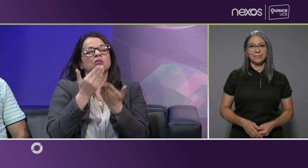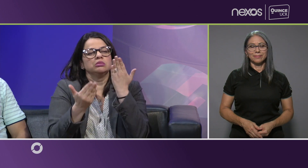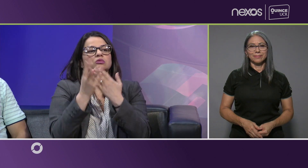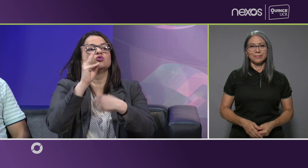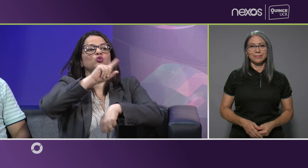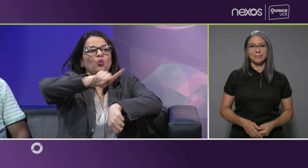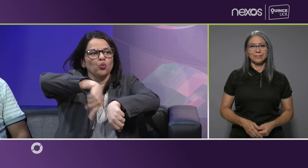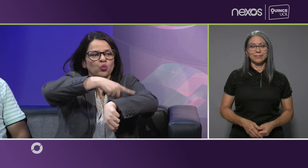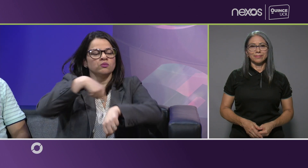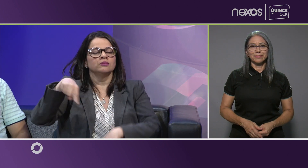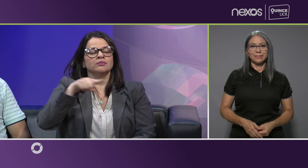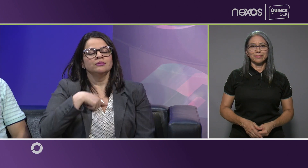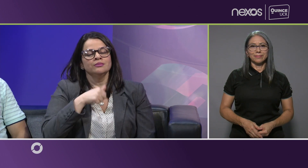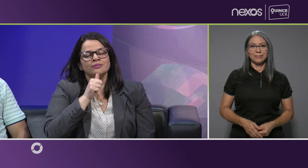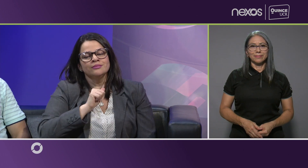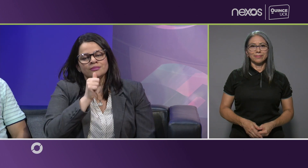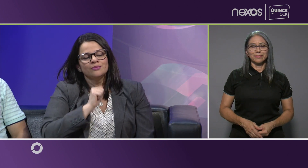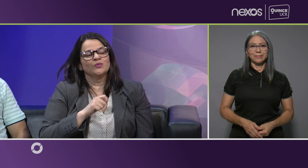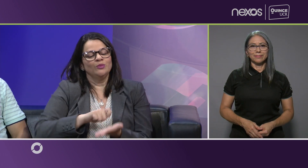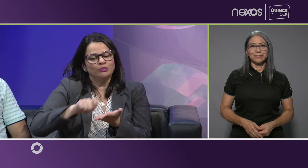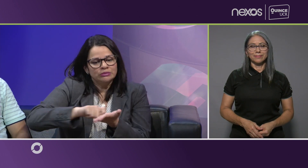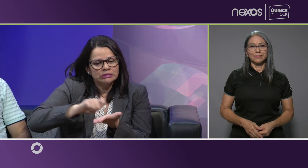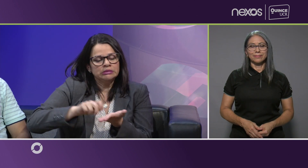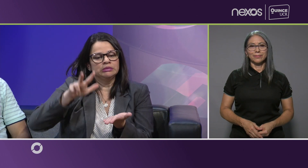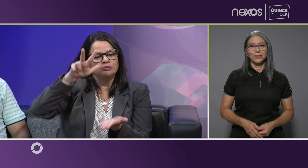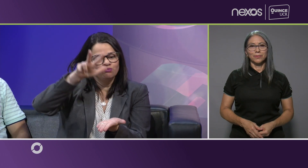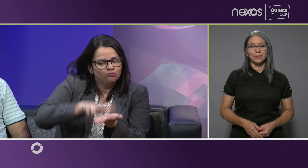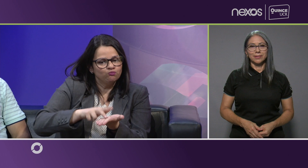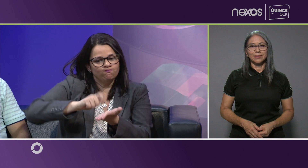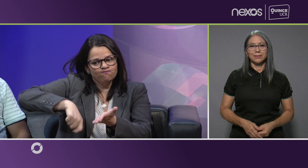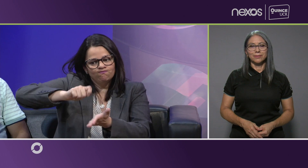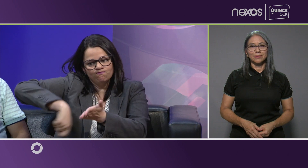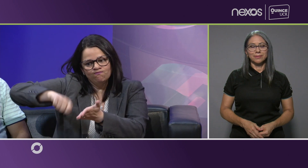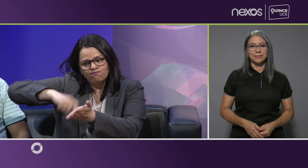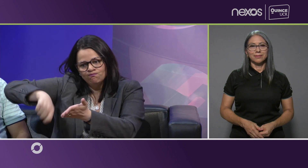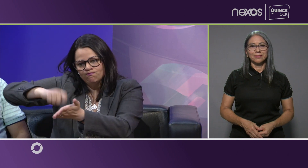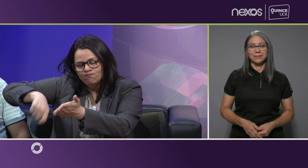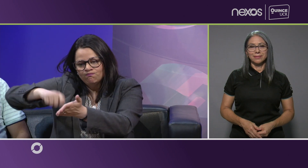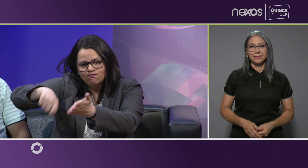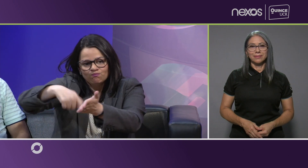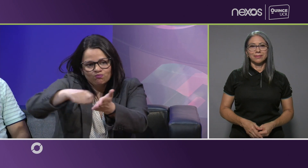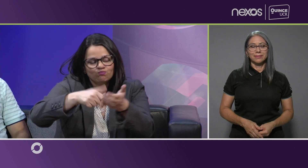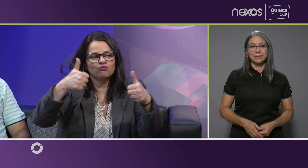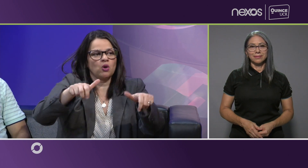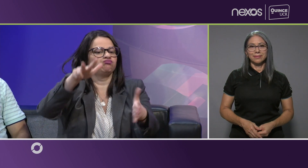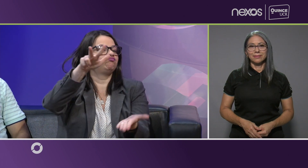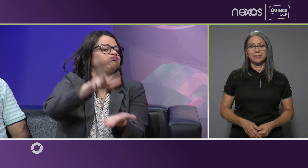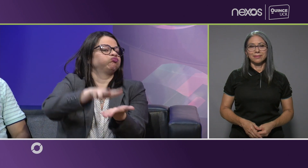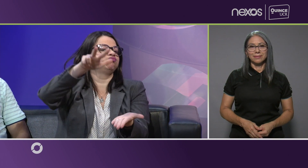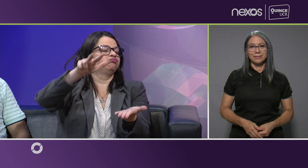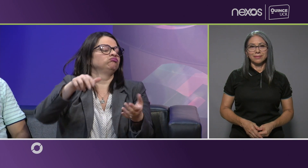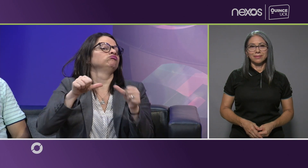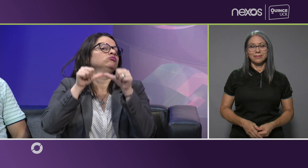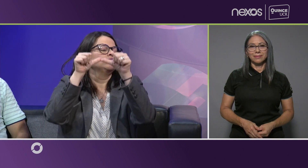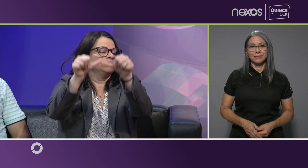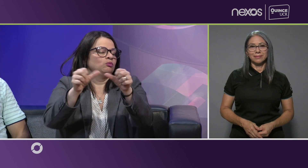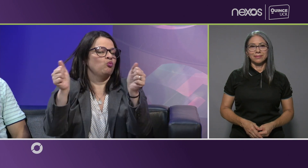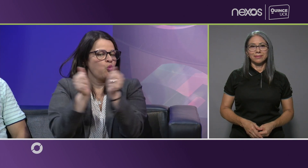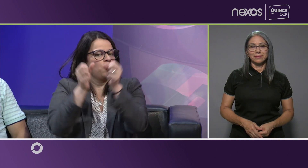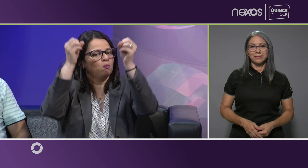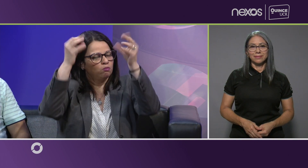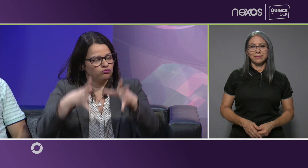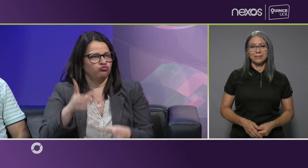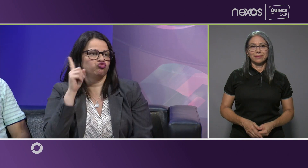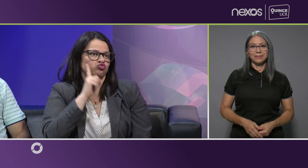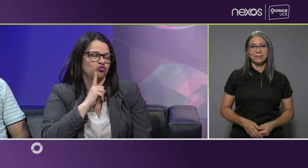discutir el tema casi 6 horas. Realmente fue una jornada de trabajo muy ardua. Ya cuando firmamos